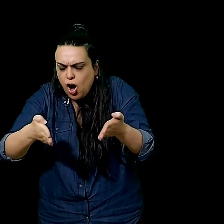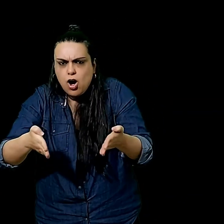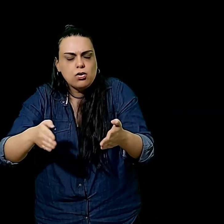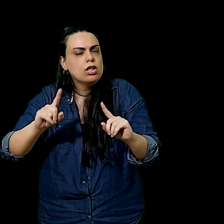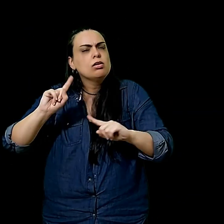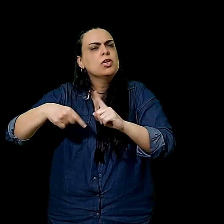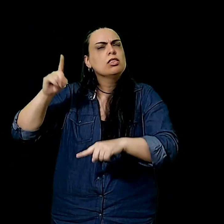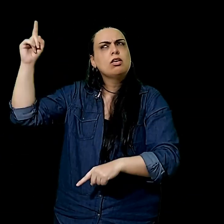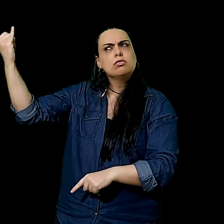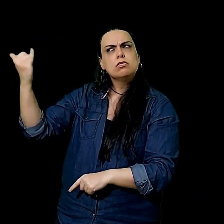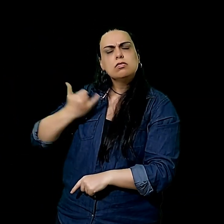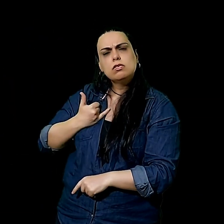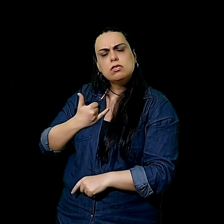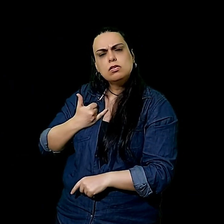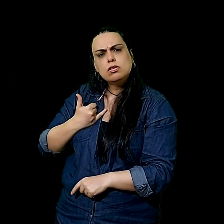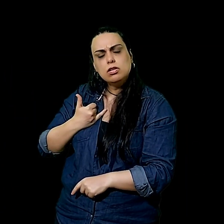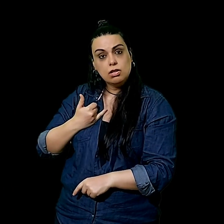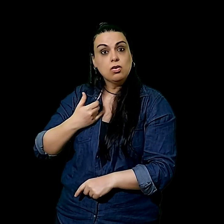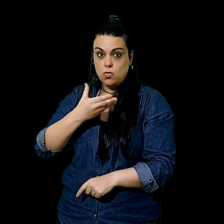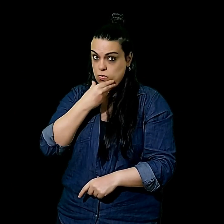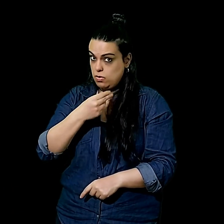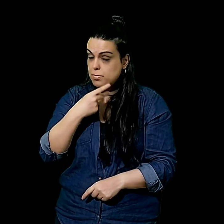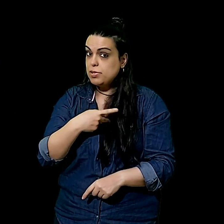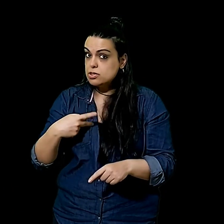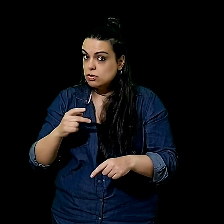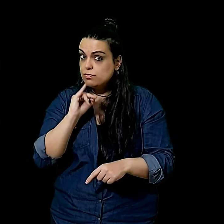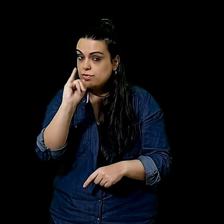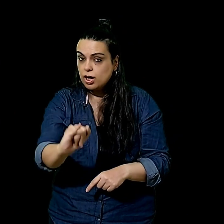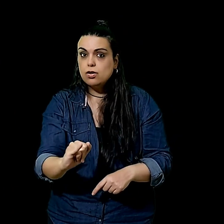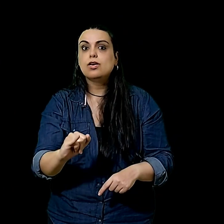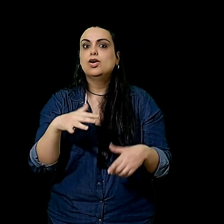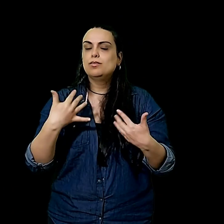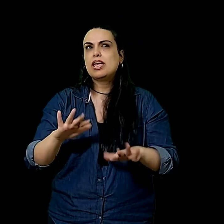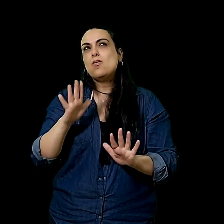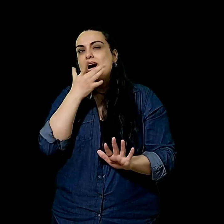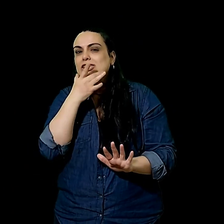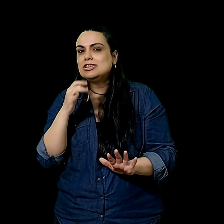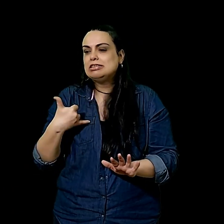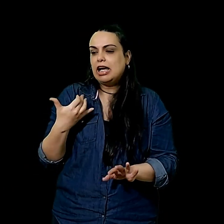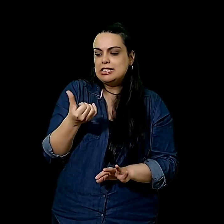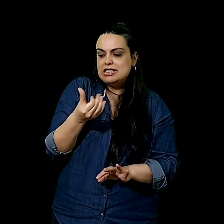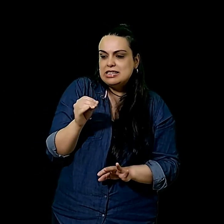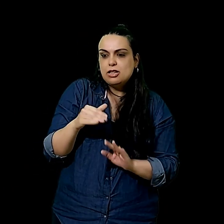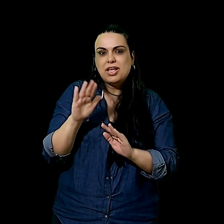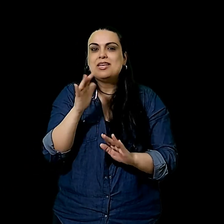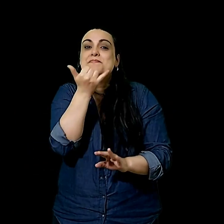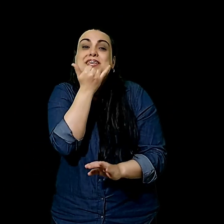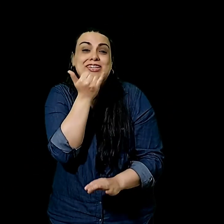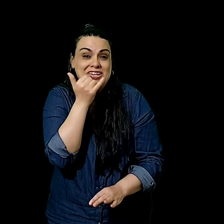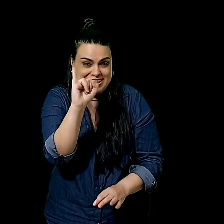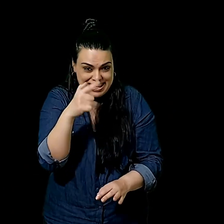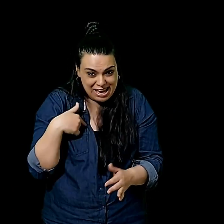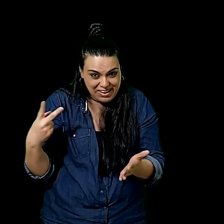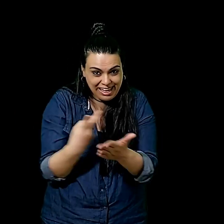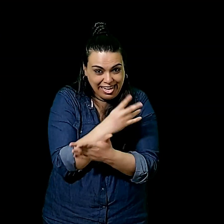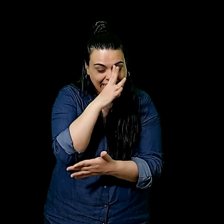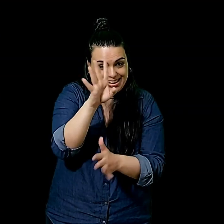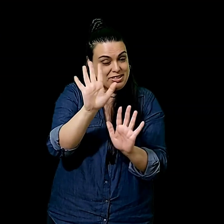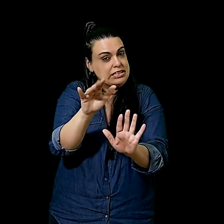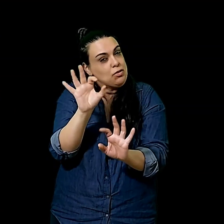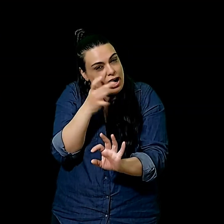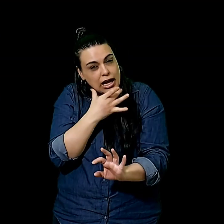de repente ele ouviu a voz do Senhor. E eu acredito que ele tem para lá dos seus 60 anos, me perdoa, pastor Satírio, se eu estiver